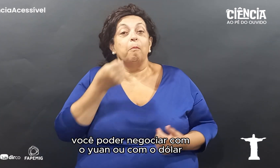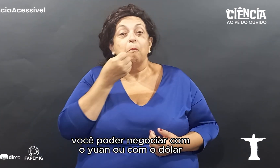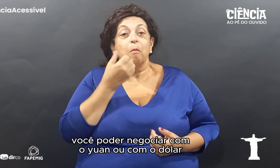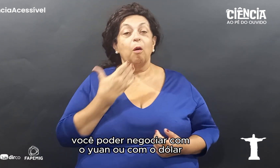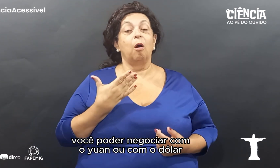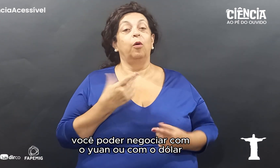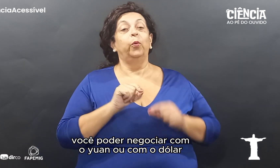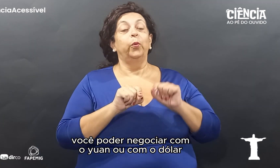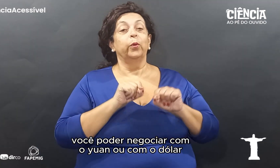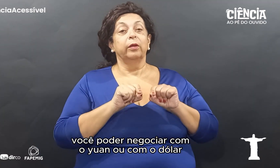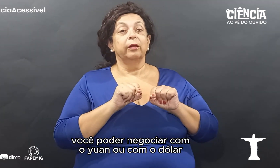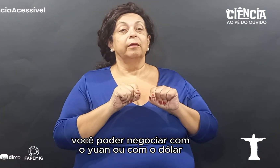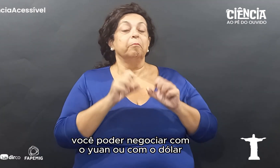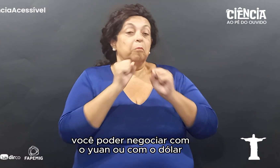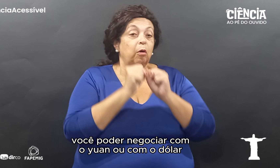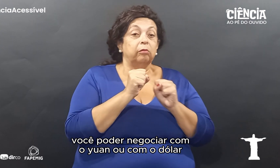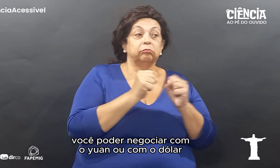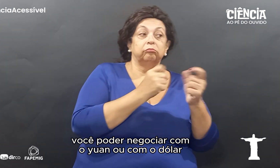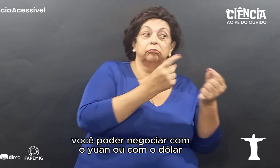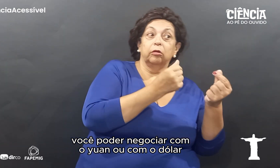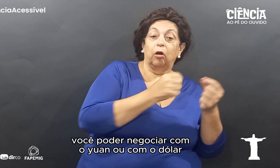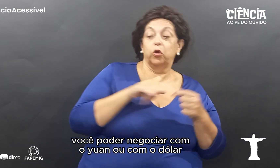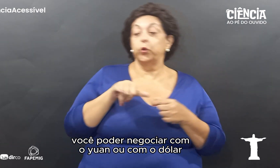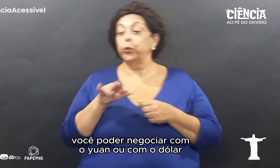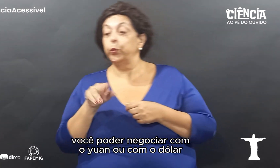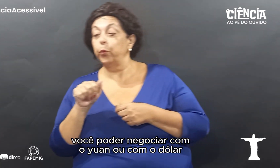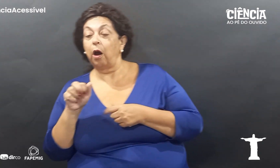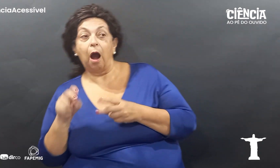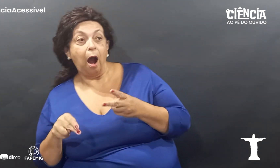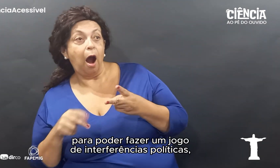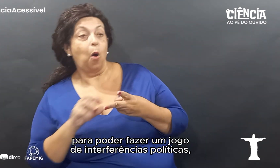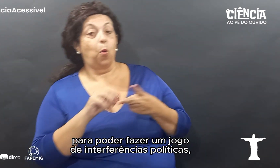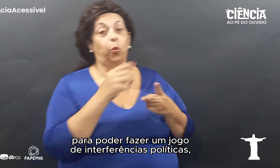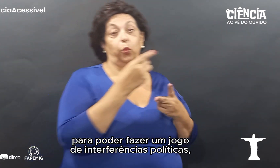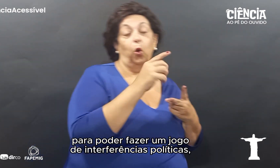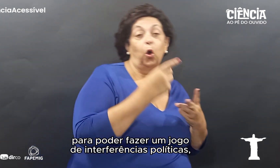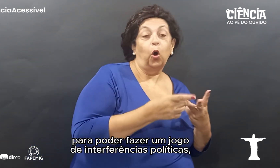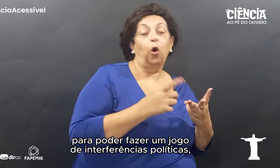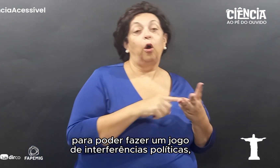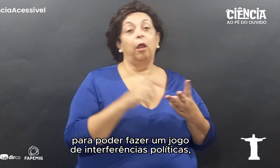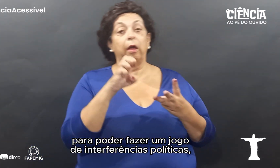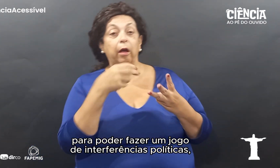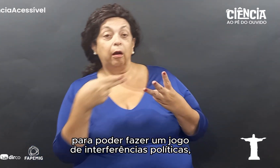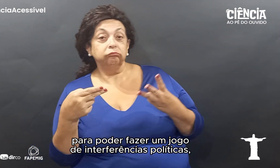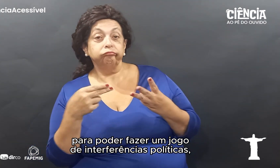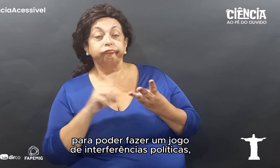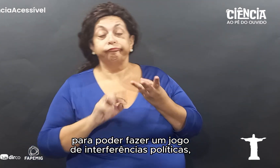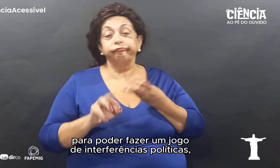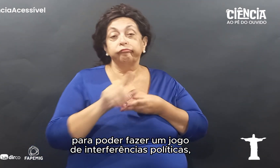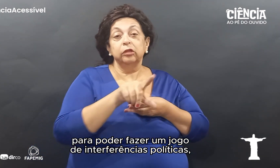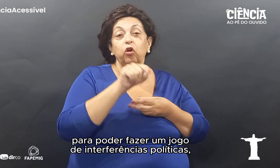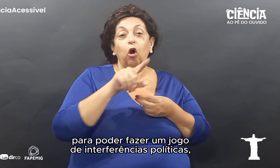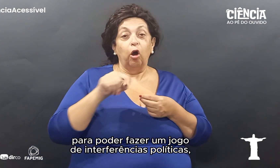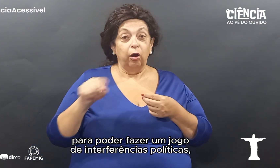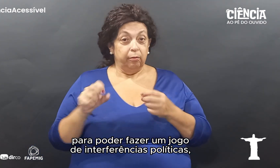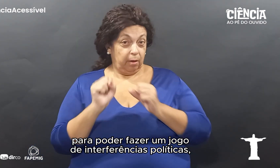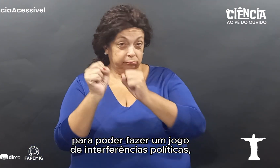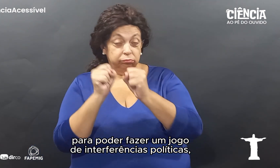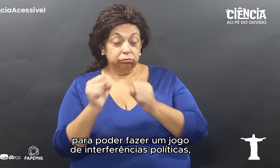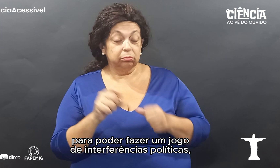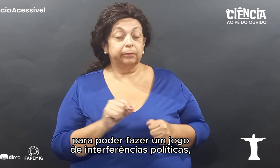poder negociar com o yuan ou com o dólar, né, para poder